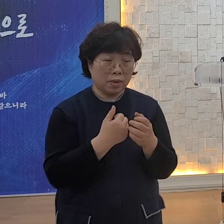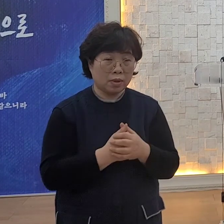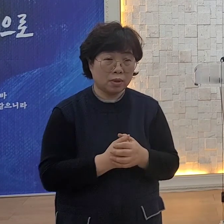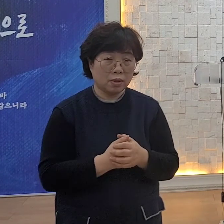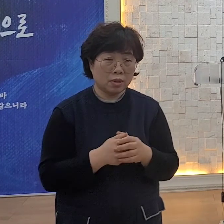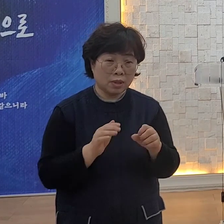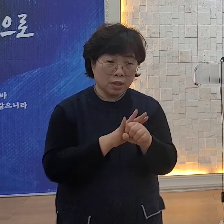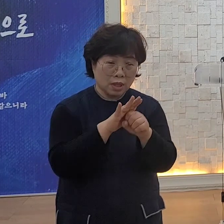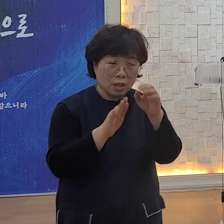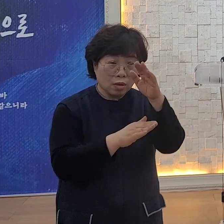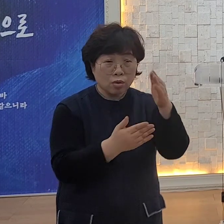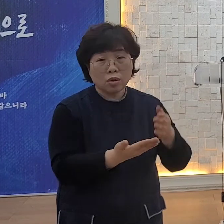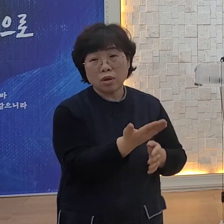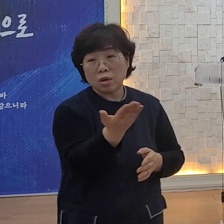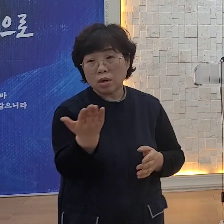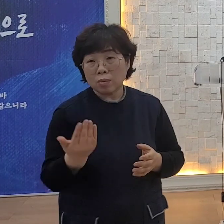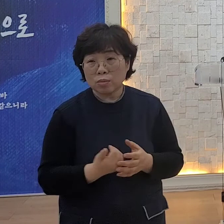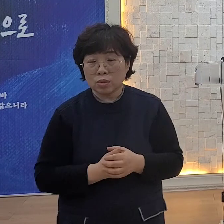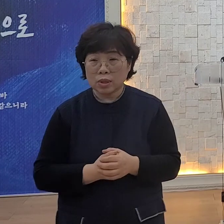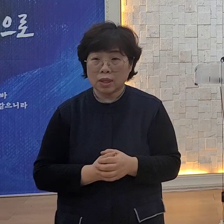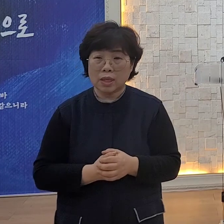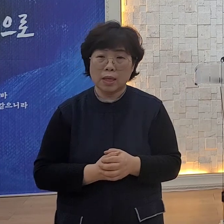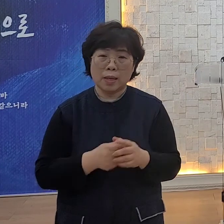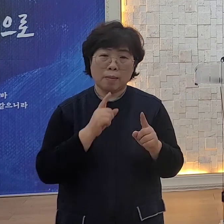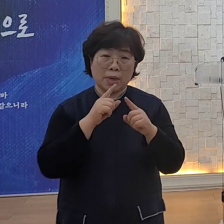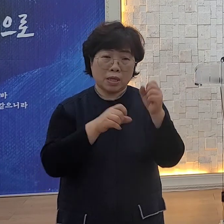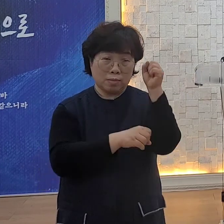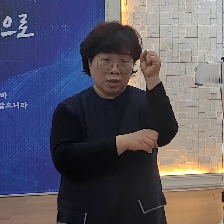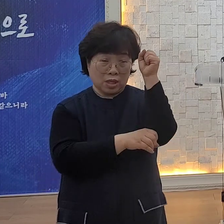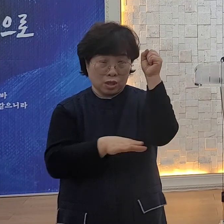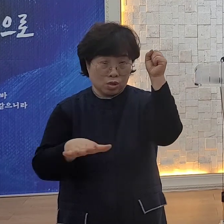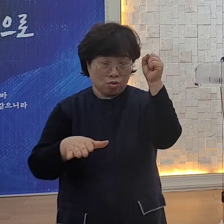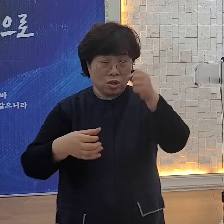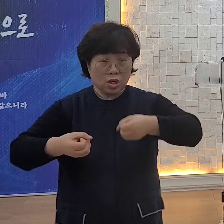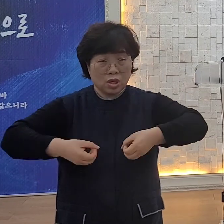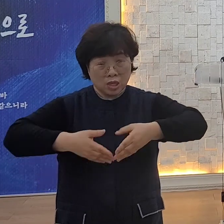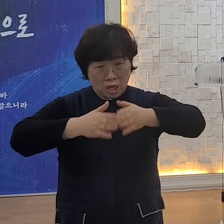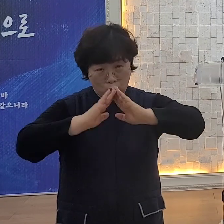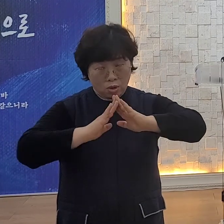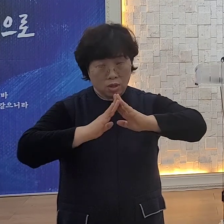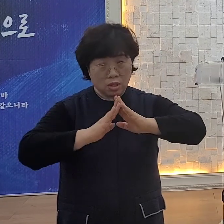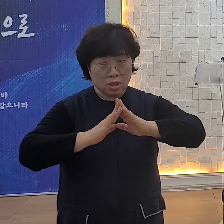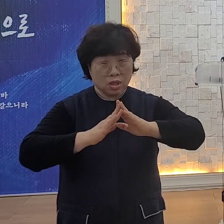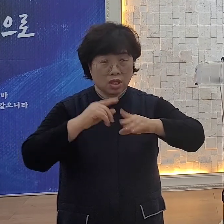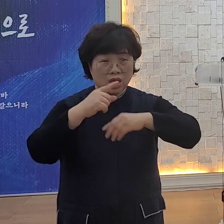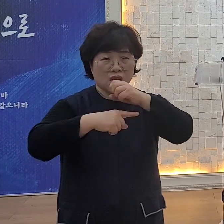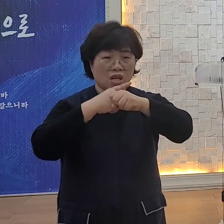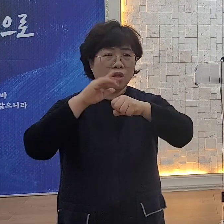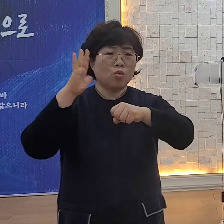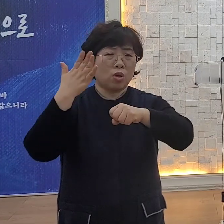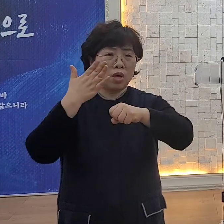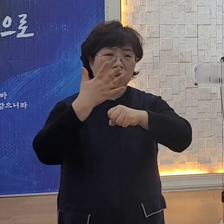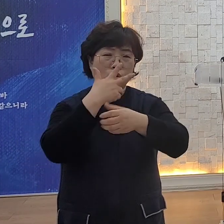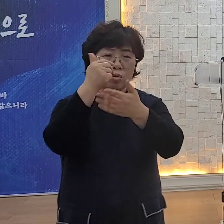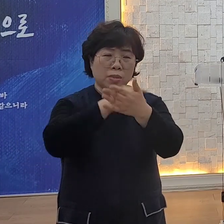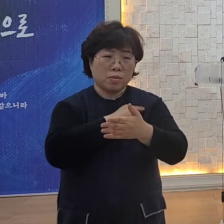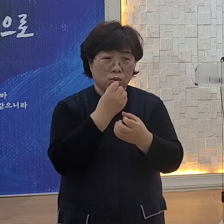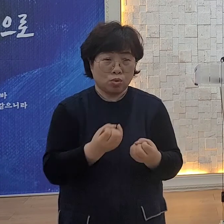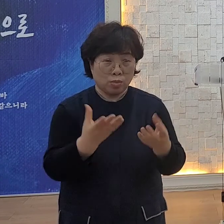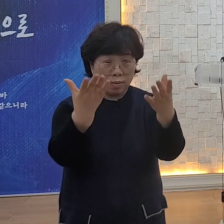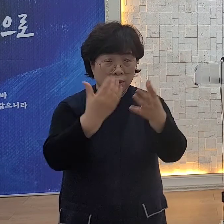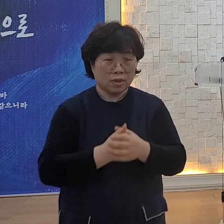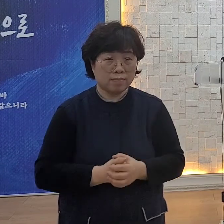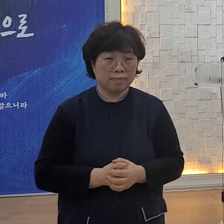사랑하는 성도 여러분, 이 말씀의 기준이 세워지는 올 한 해가 되기를 주님의 이름으로